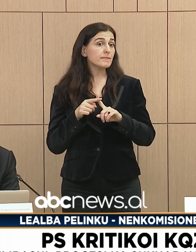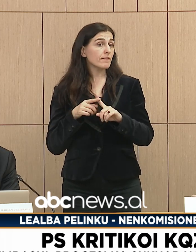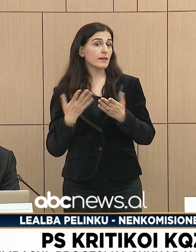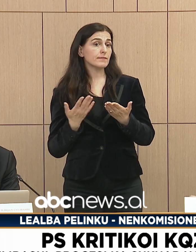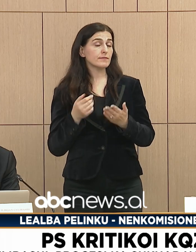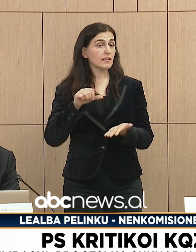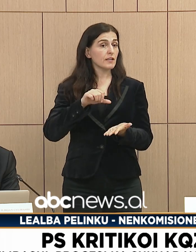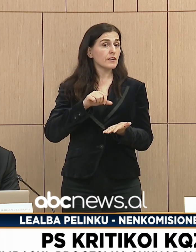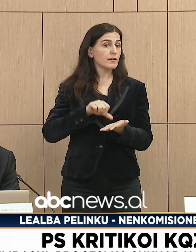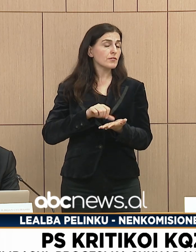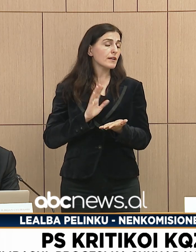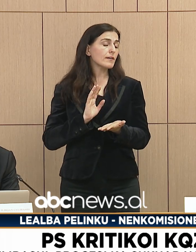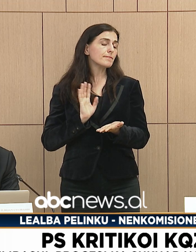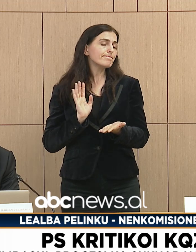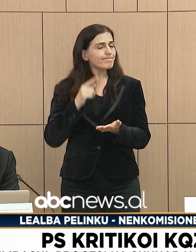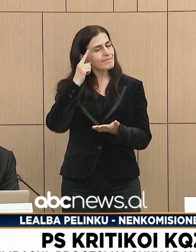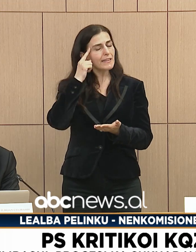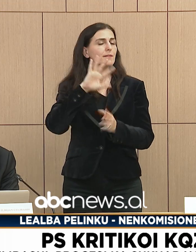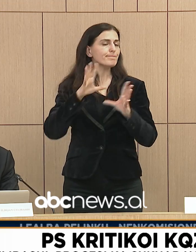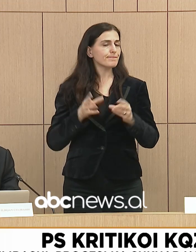qendra votimi në alert.